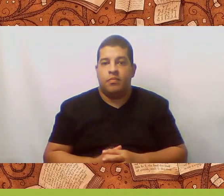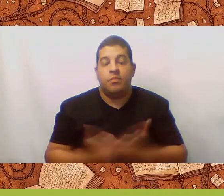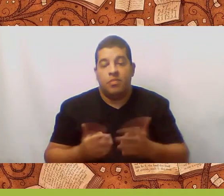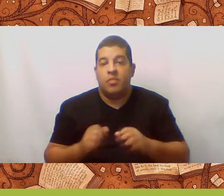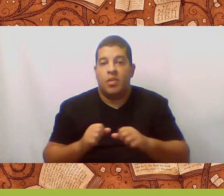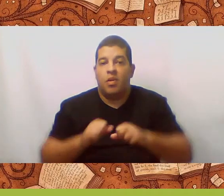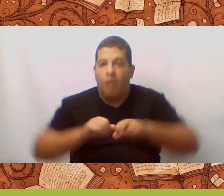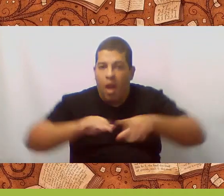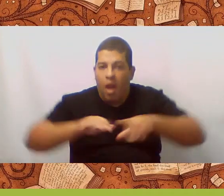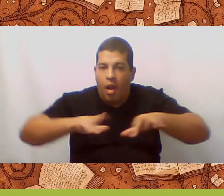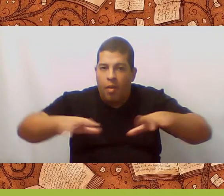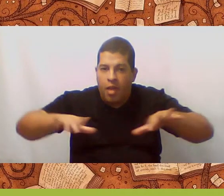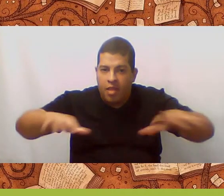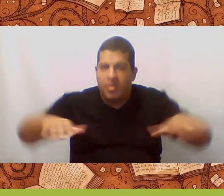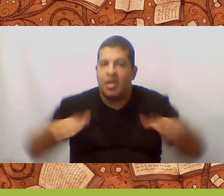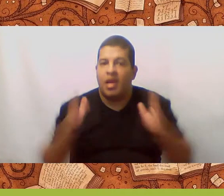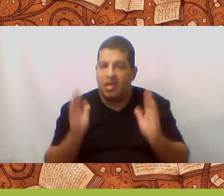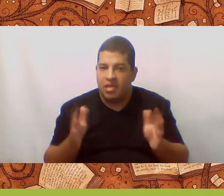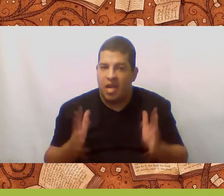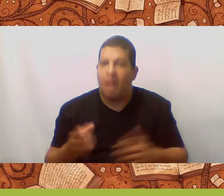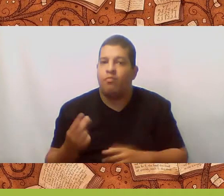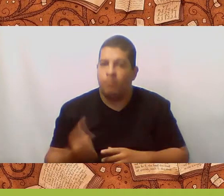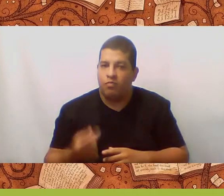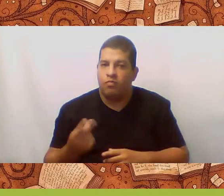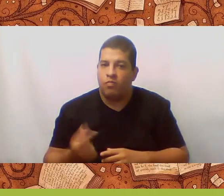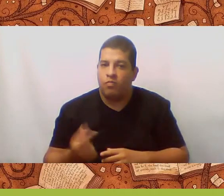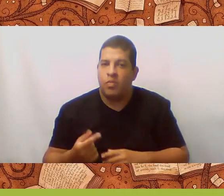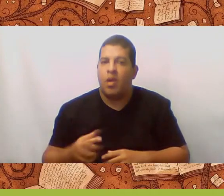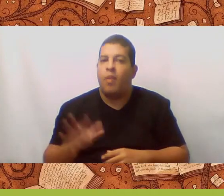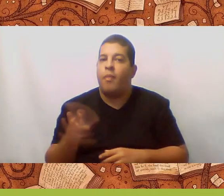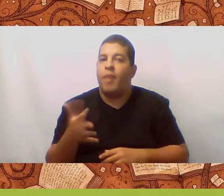que já tem uma duração de